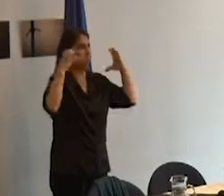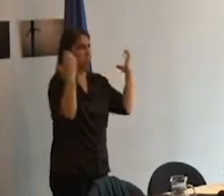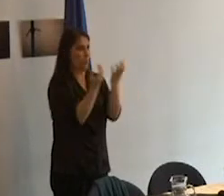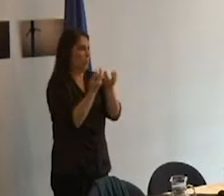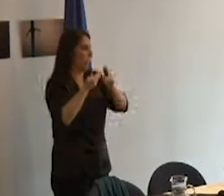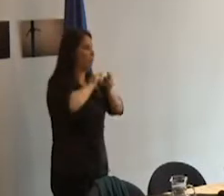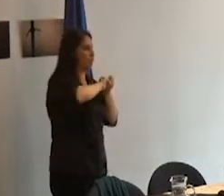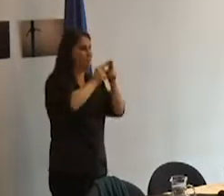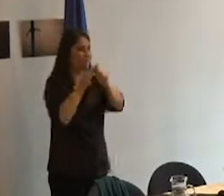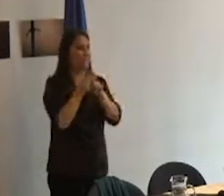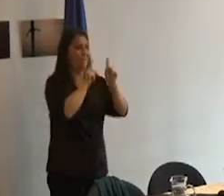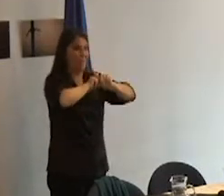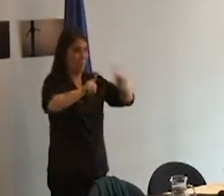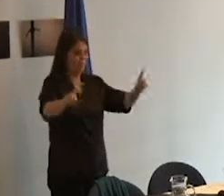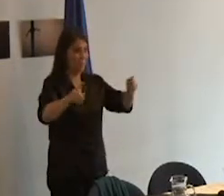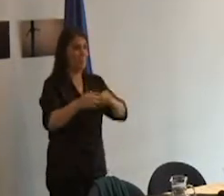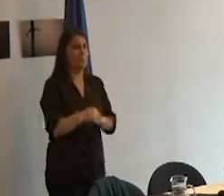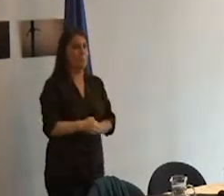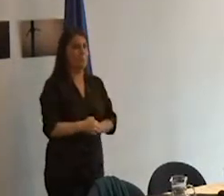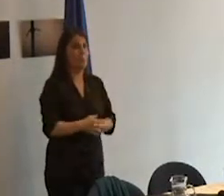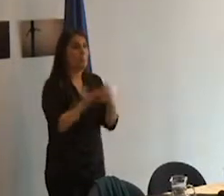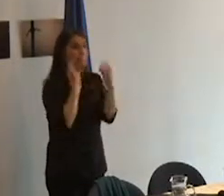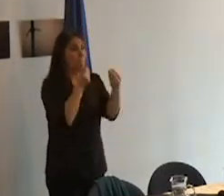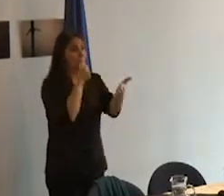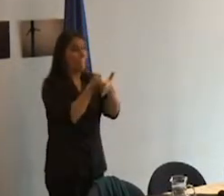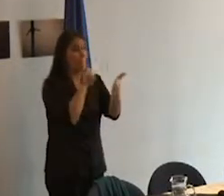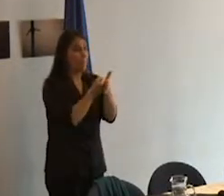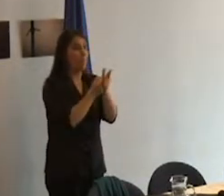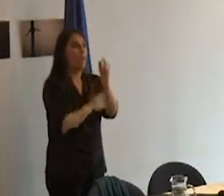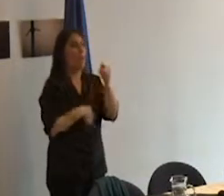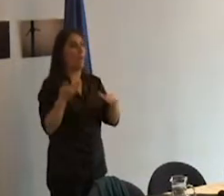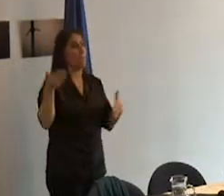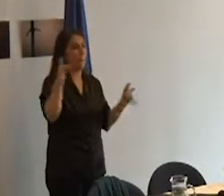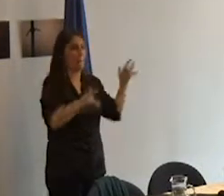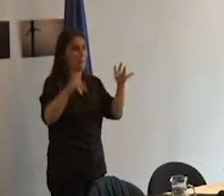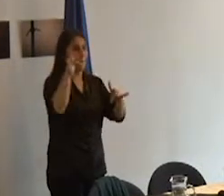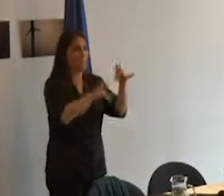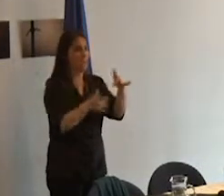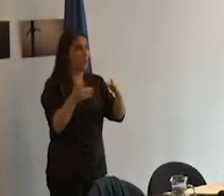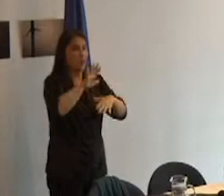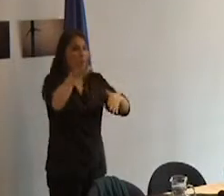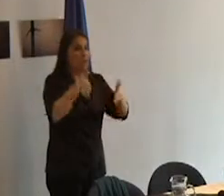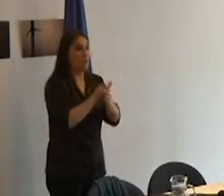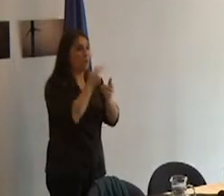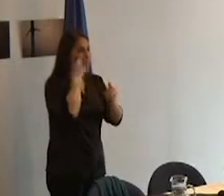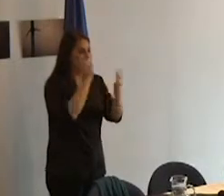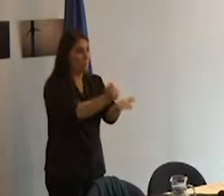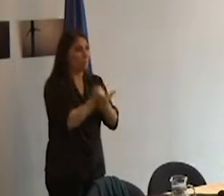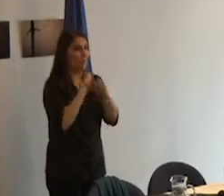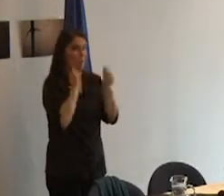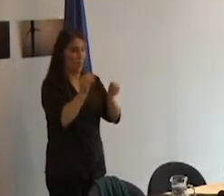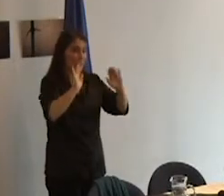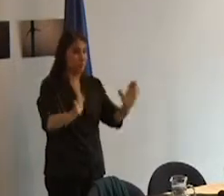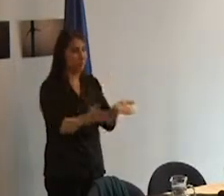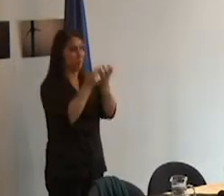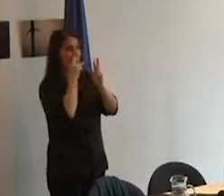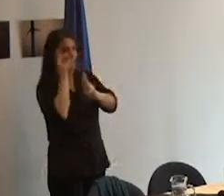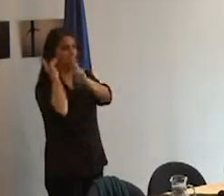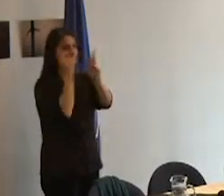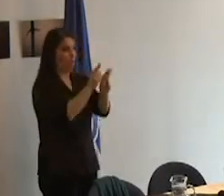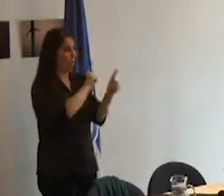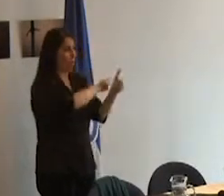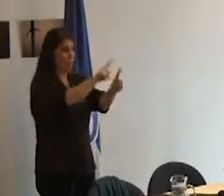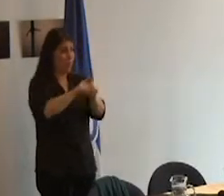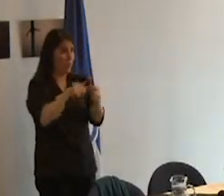mundo, en un intento de participar en la construcción de una sociedad que legitime las diferencias, que se